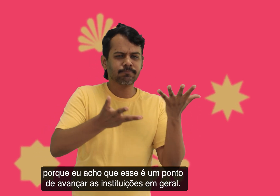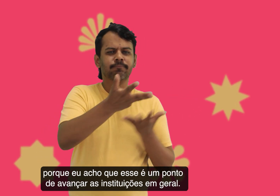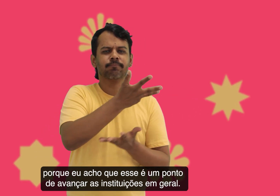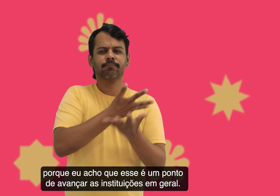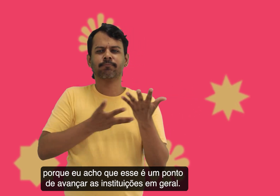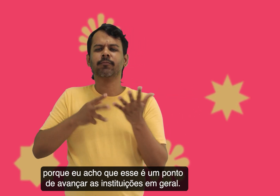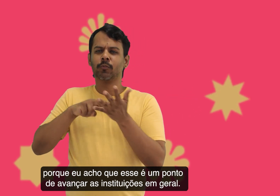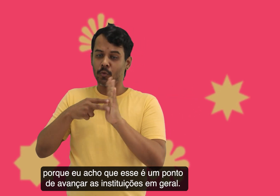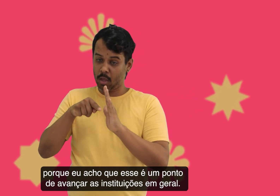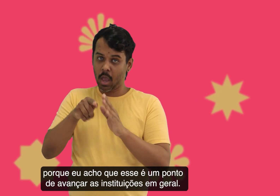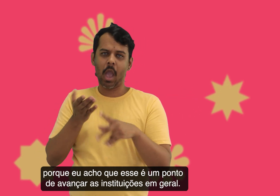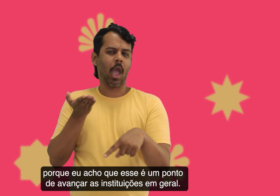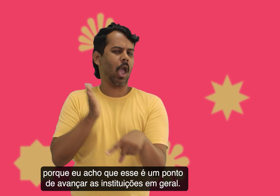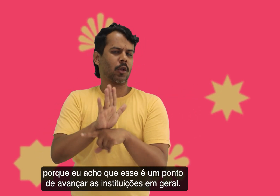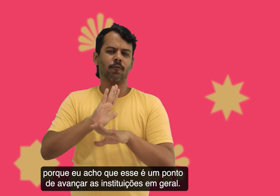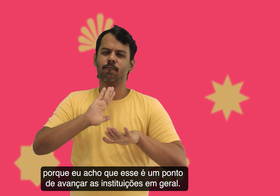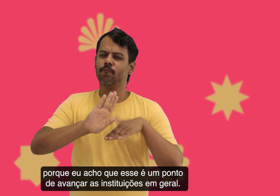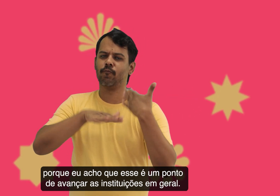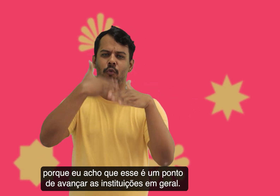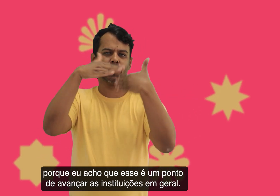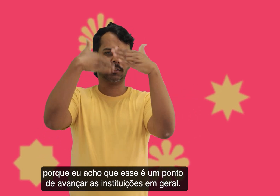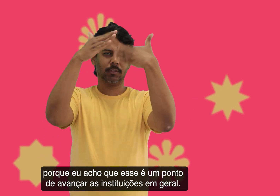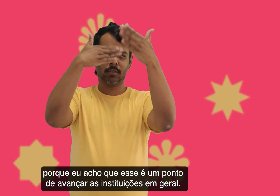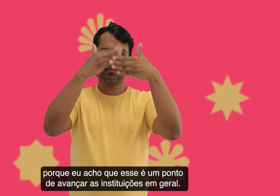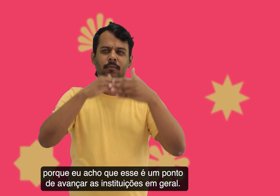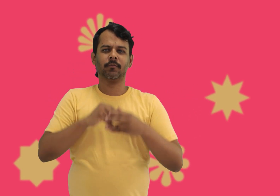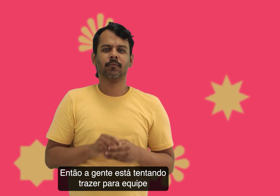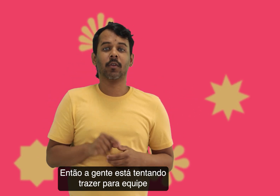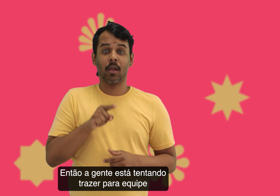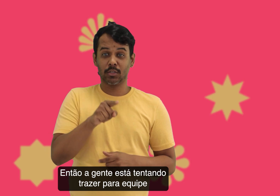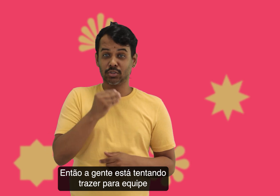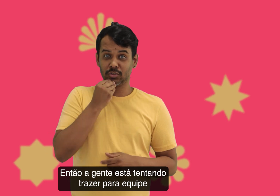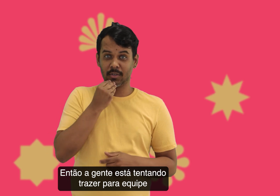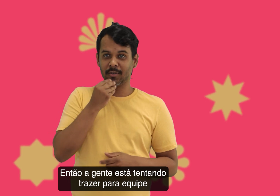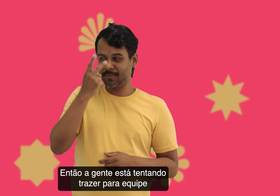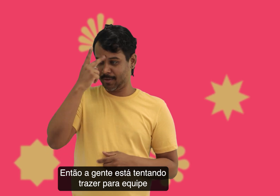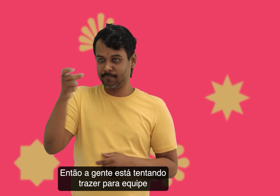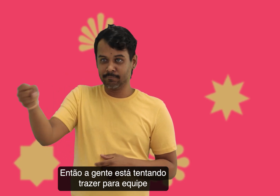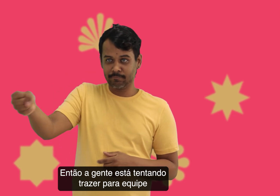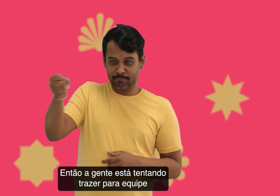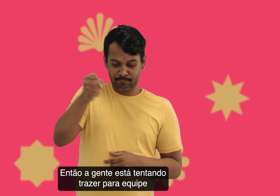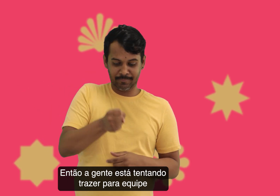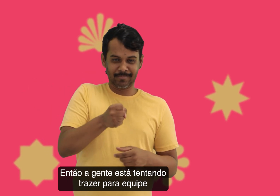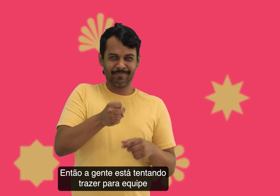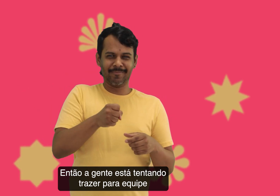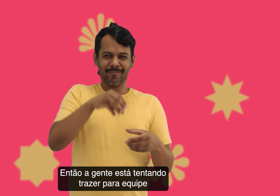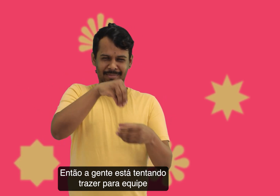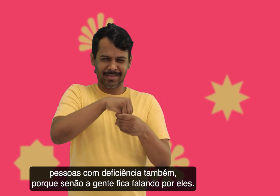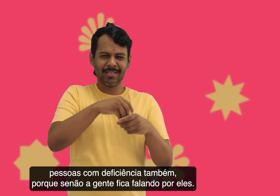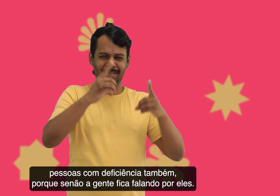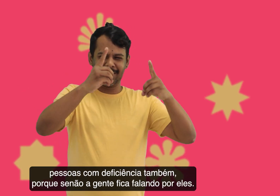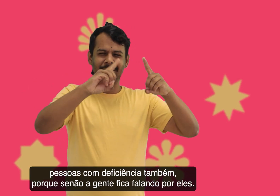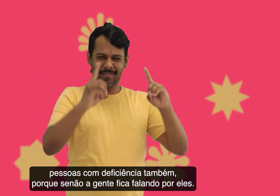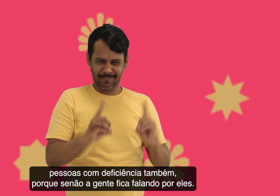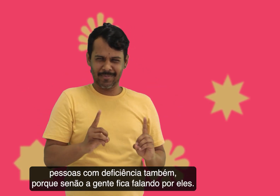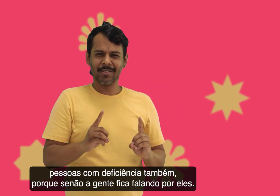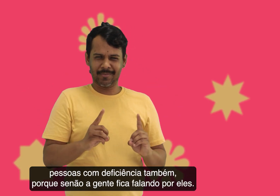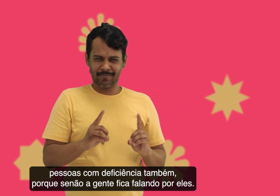discussão, porque eu acho que esse é um ponto de avançar, as instituições em geral. Então, a gente está tentando trazer para a equipe pessoas com